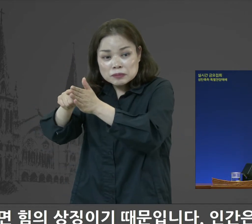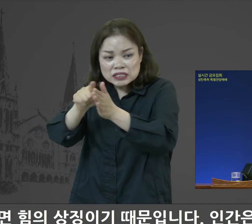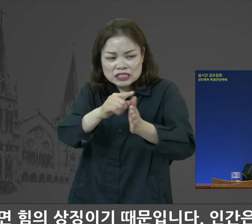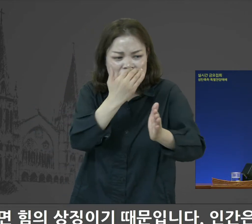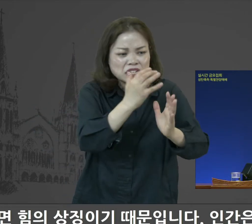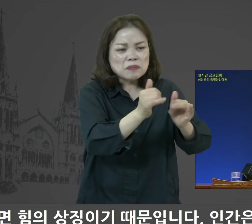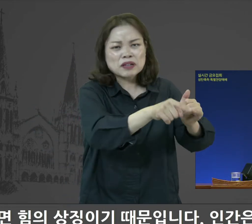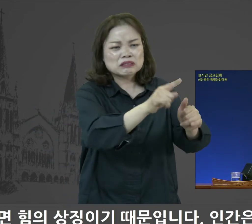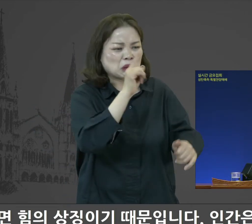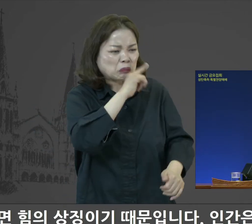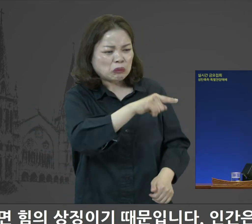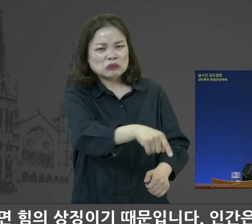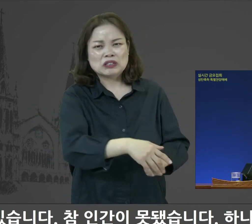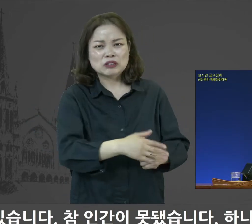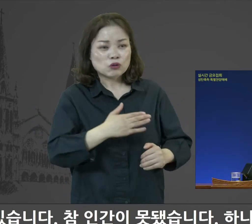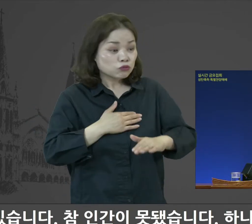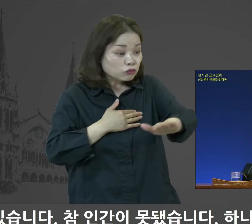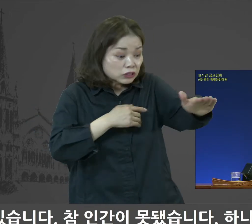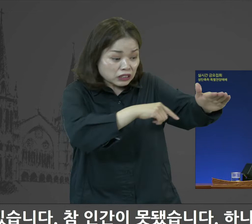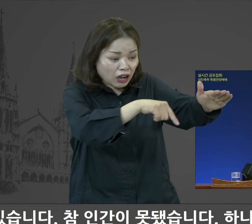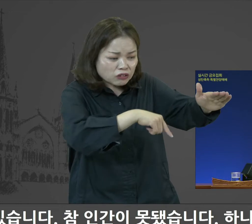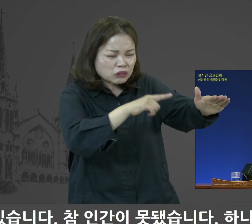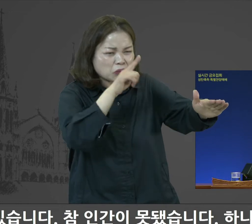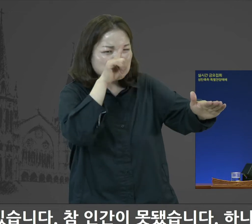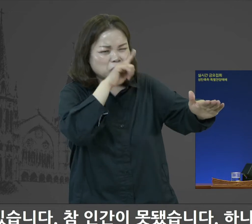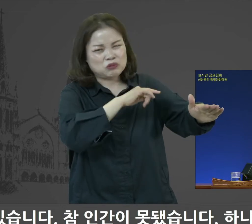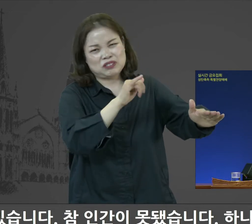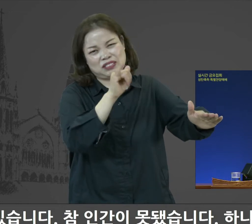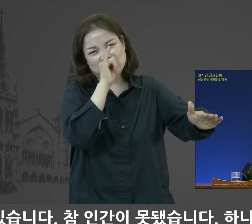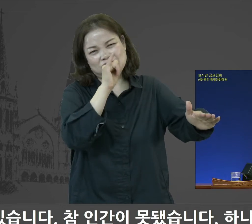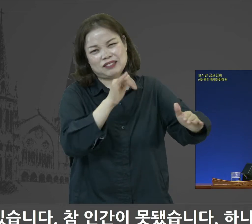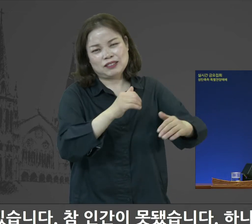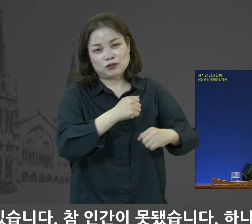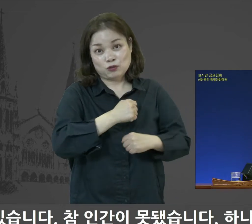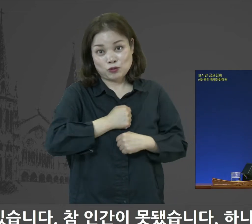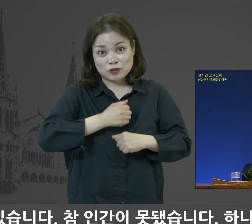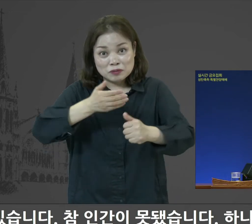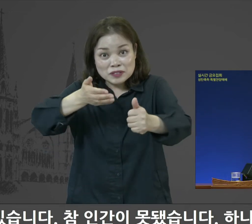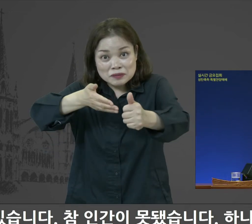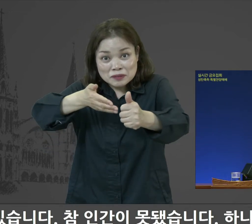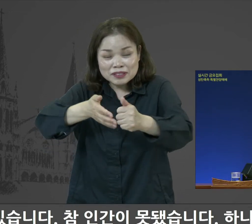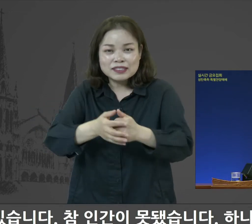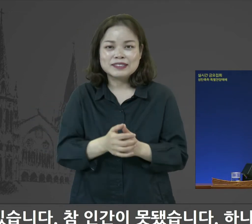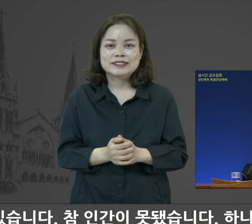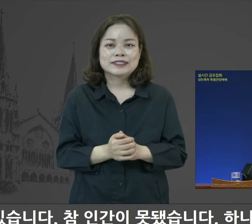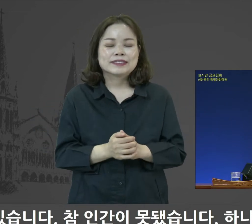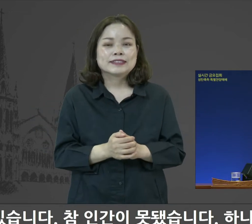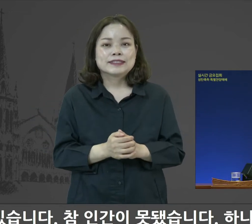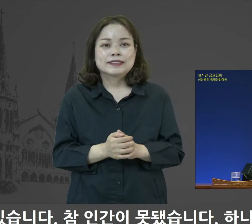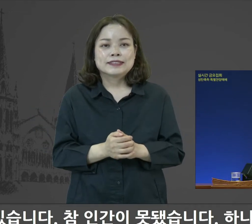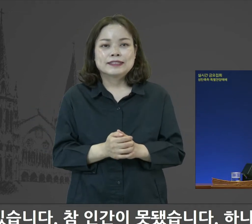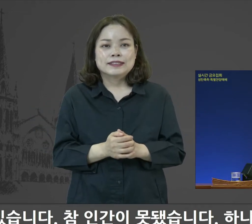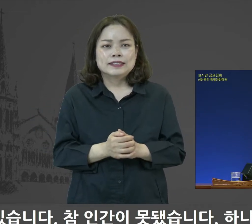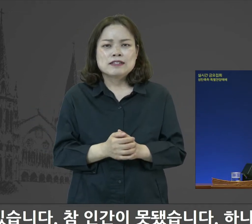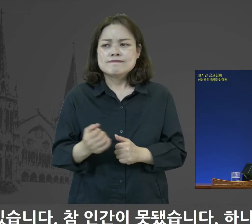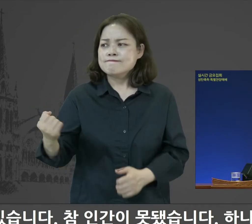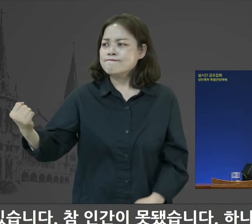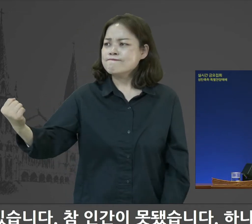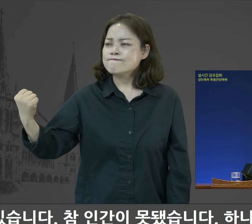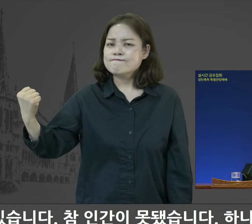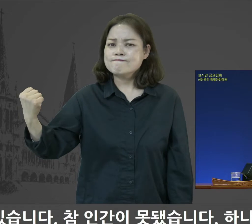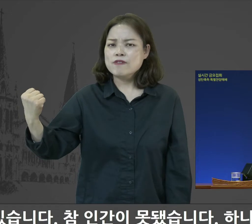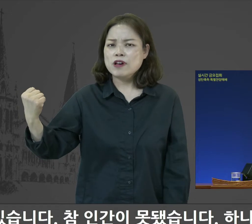못됐고요, 우리 가운데도 못된 요소가 있을 수 있으니 조심하십시다. 이